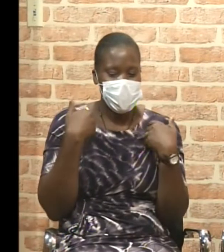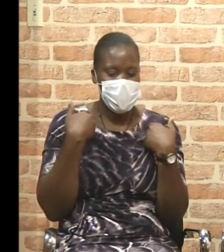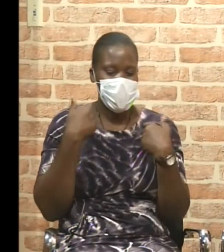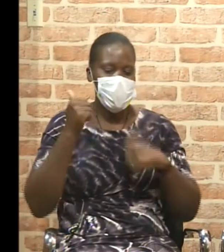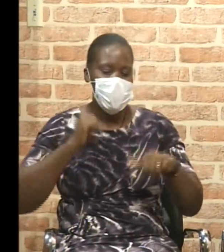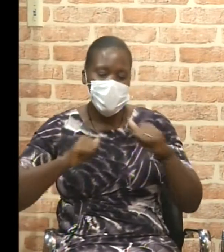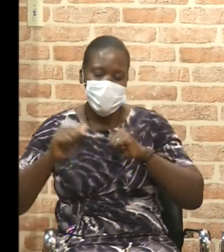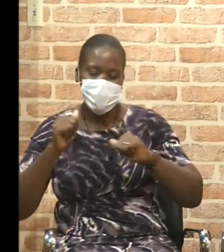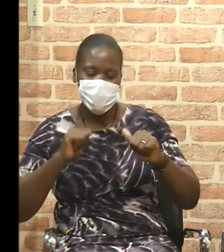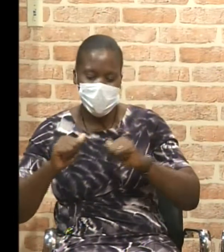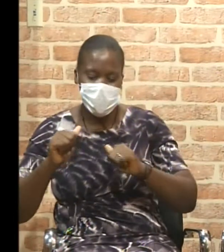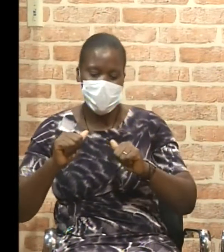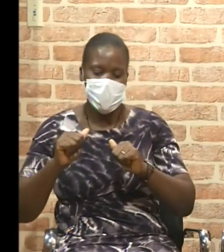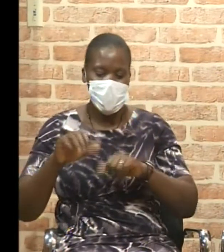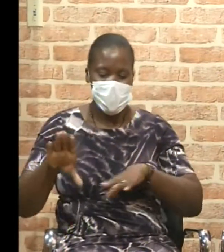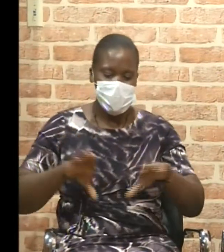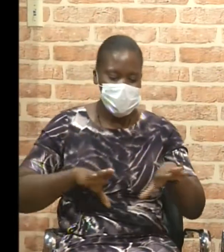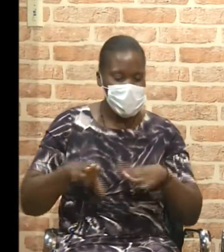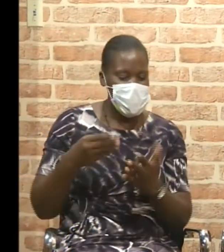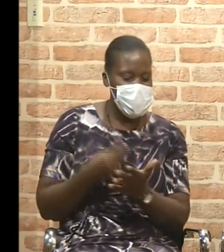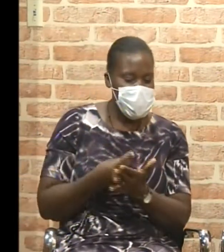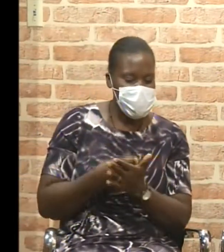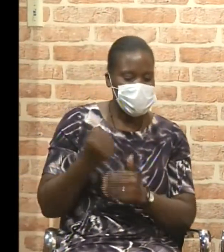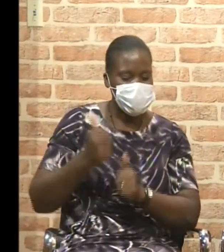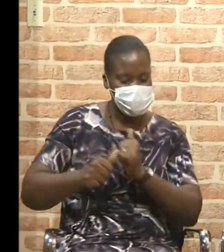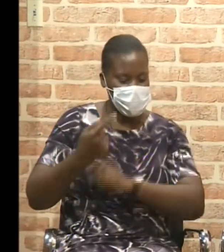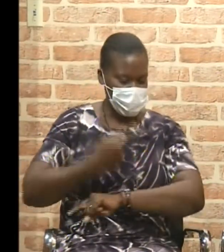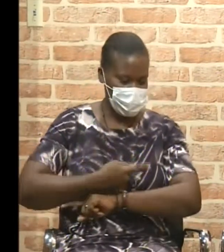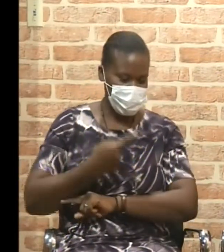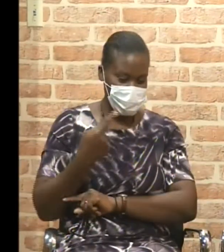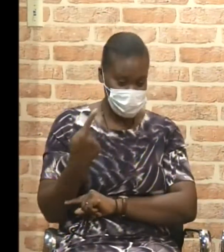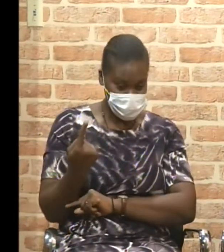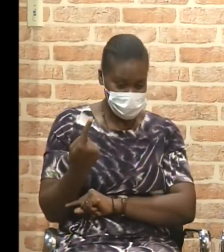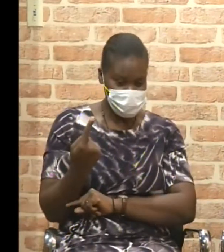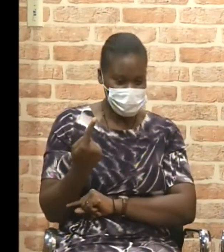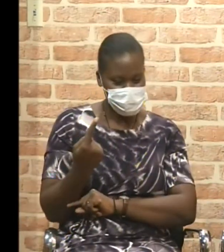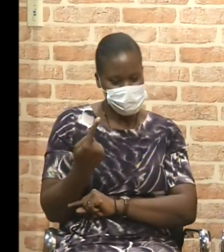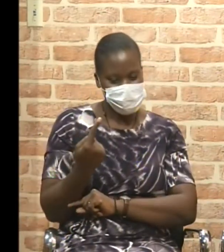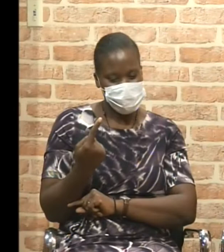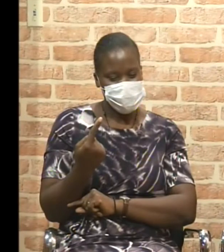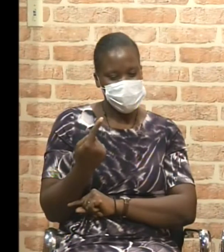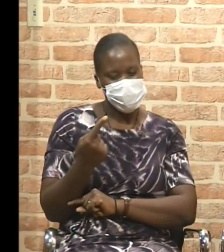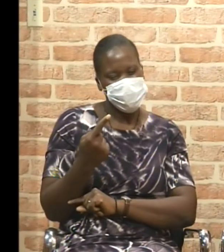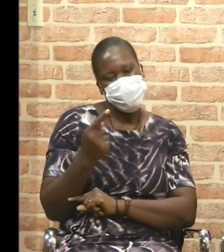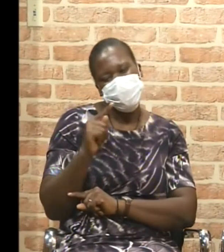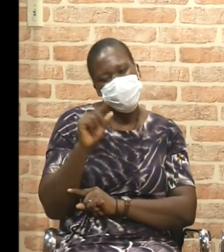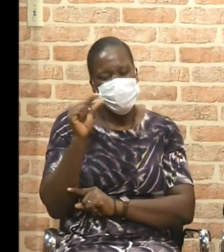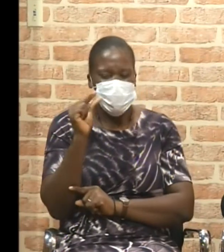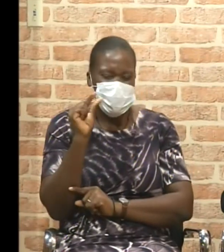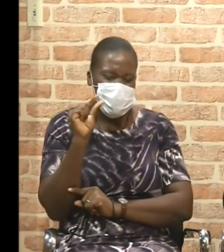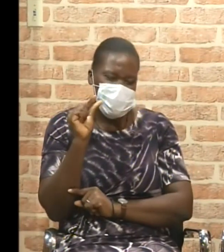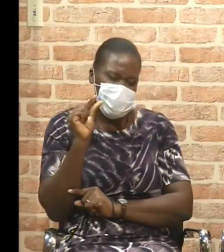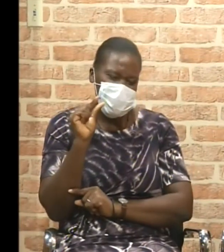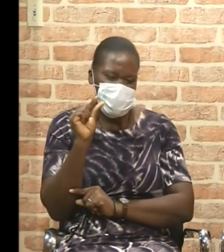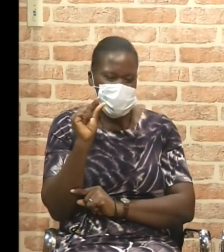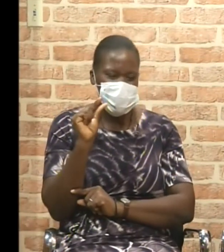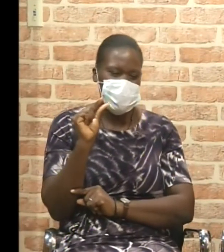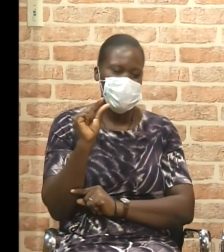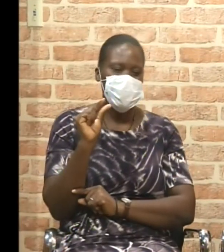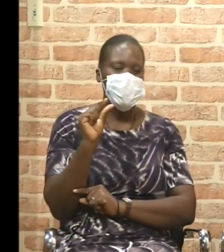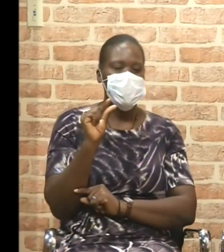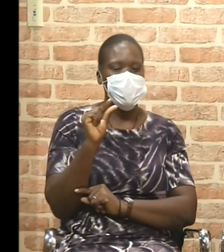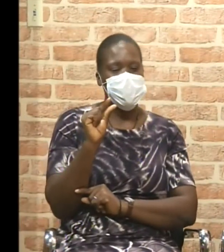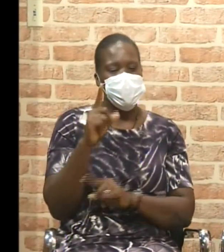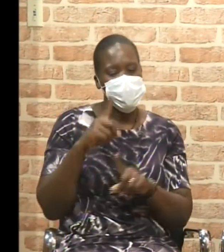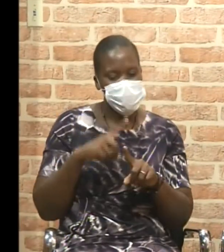activité génératrice de revenus qui permettent que yo capable faire yon minimum. Il va parler de bien-être en